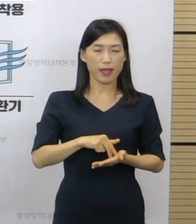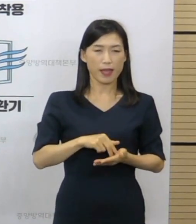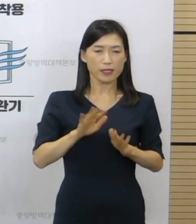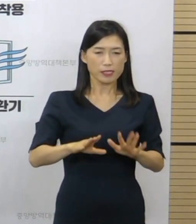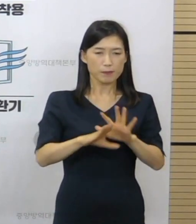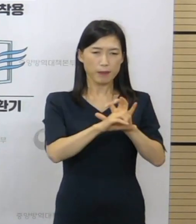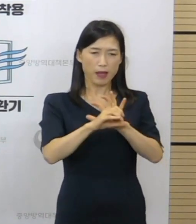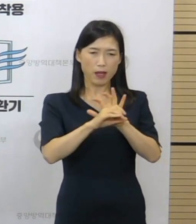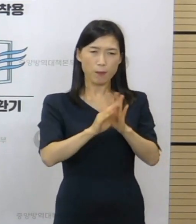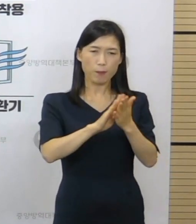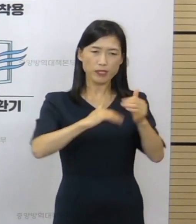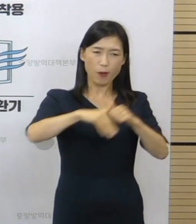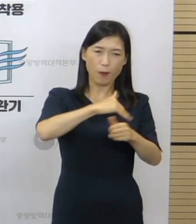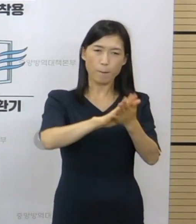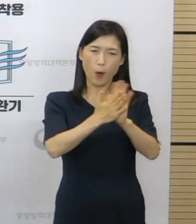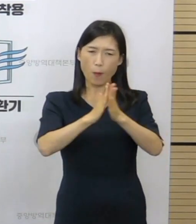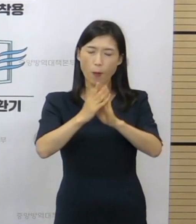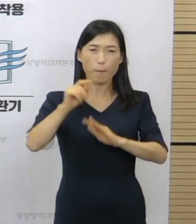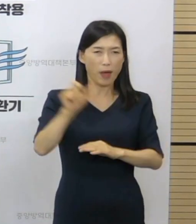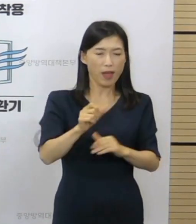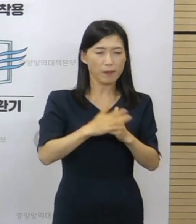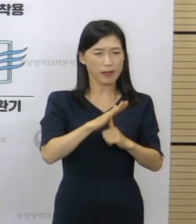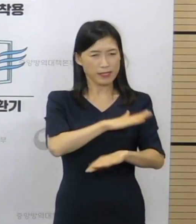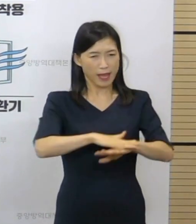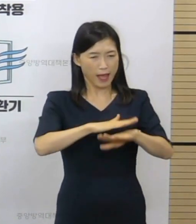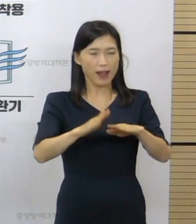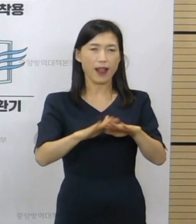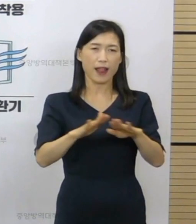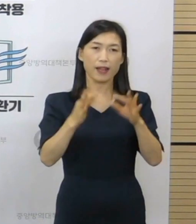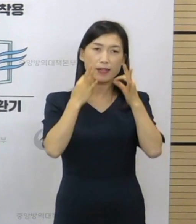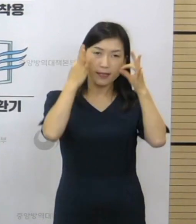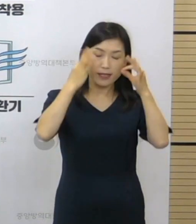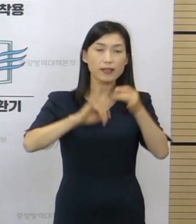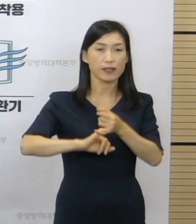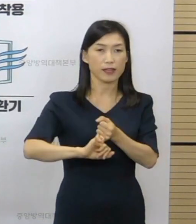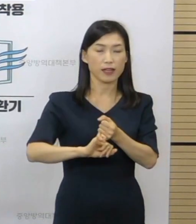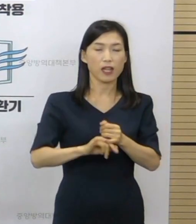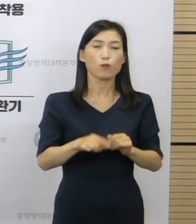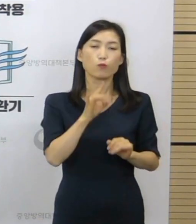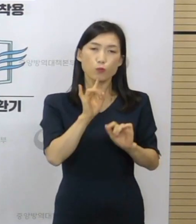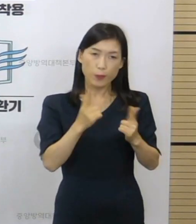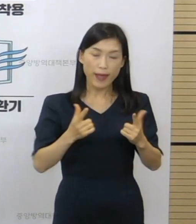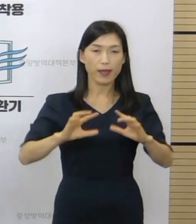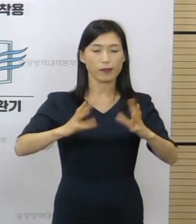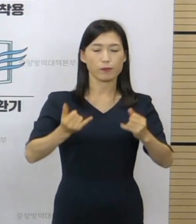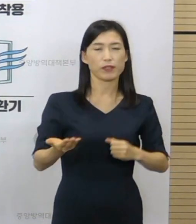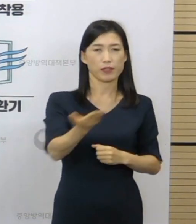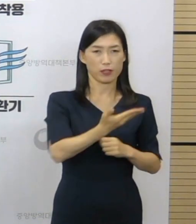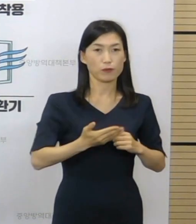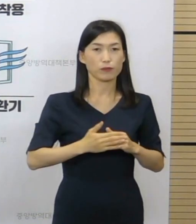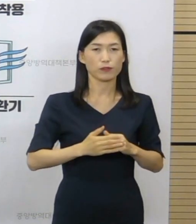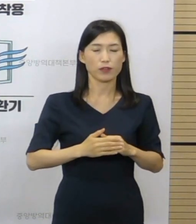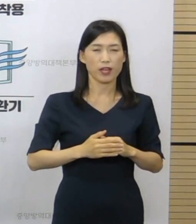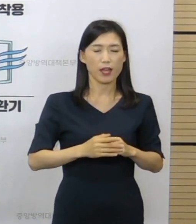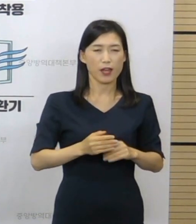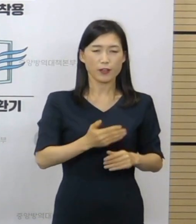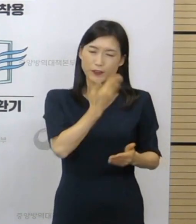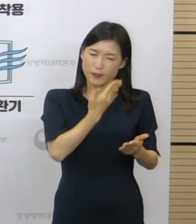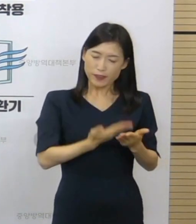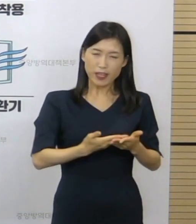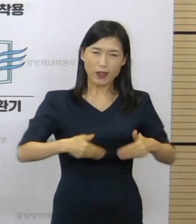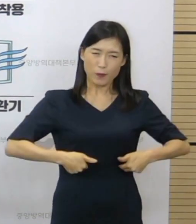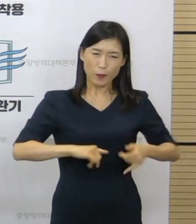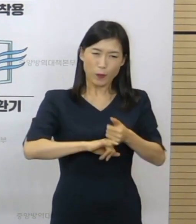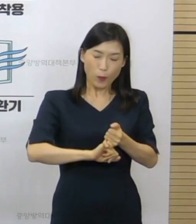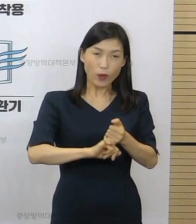급변하는 방역 상황에 철저히 개 0 하도록 하겠습니다 이에 발맞추어 국민 여러분께서도 불요불급한 약속을